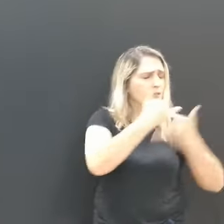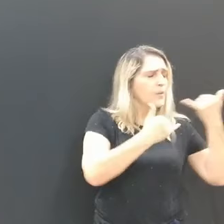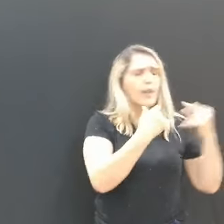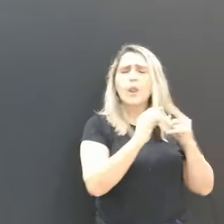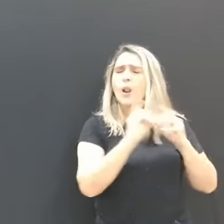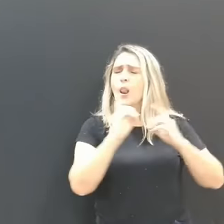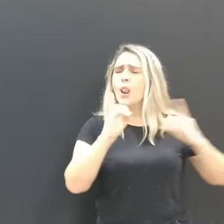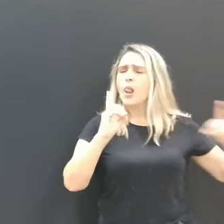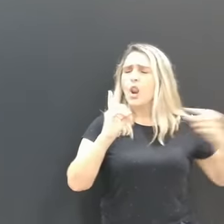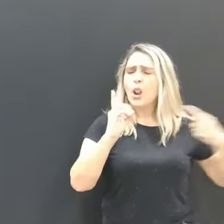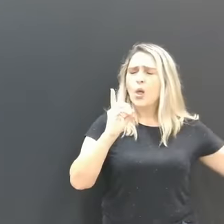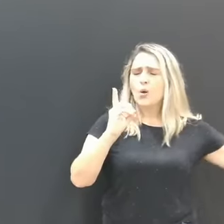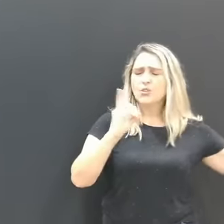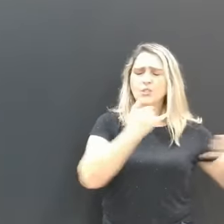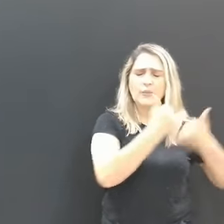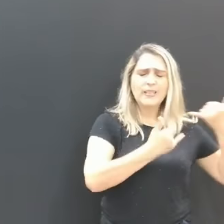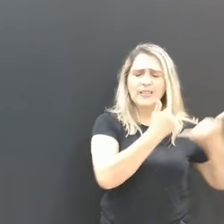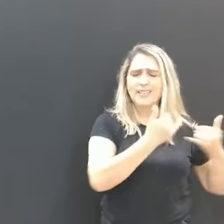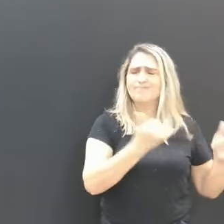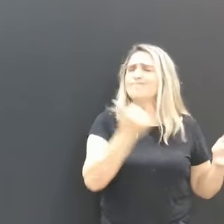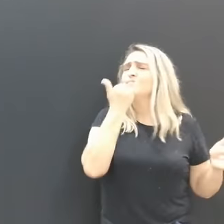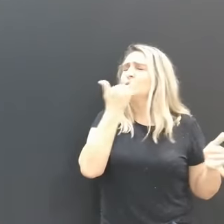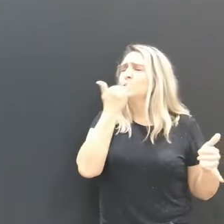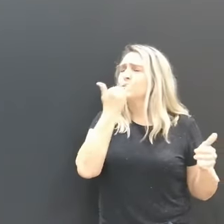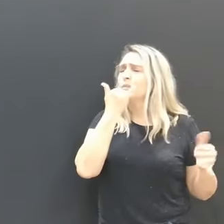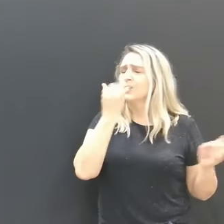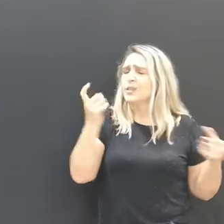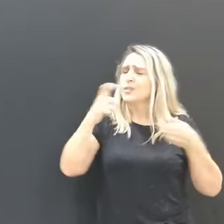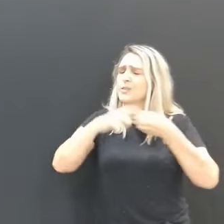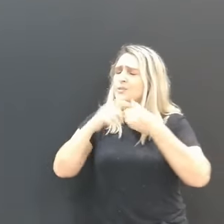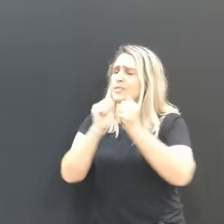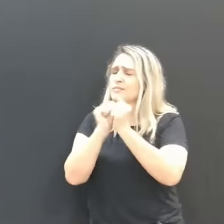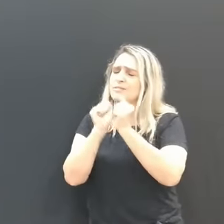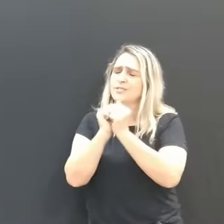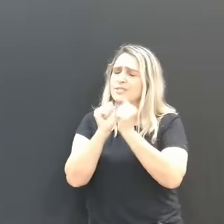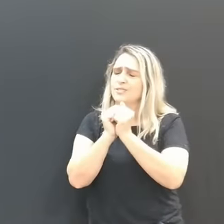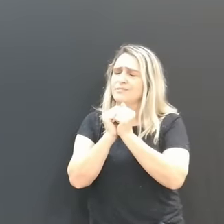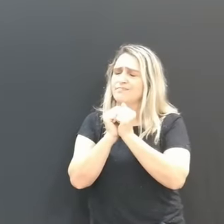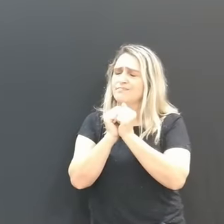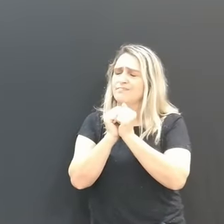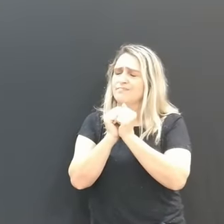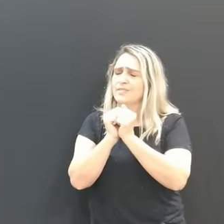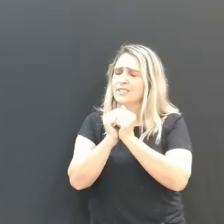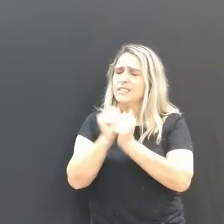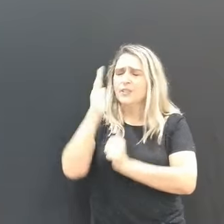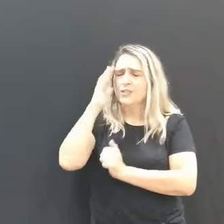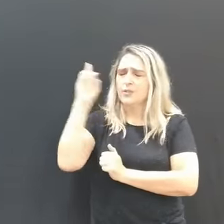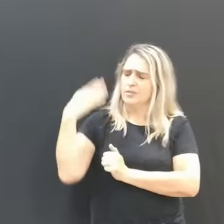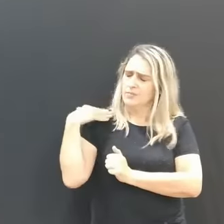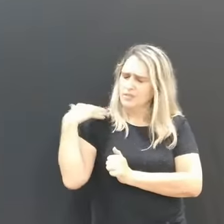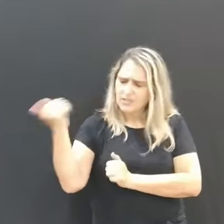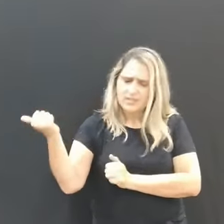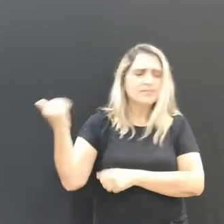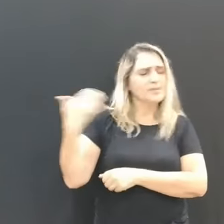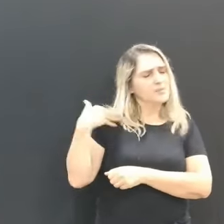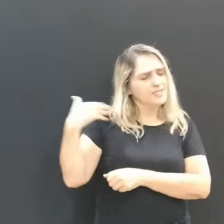Senhor sempre se preocupou comigo, sempre me amou. O